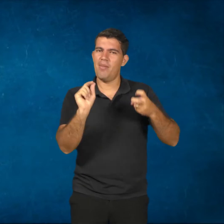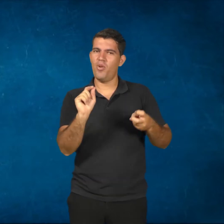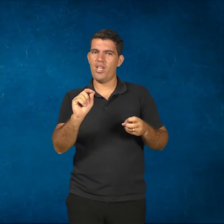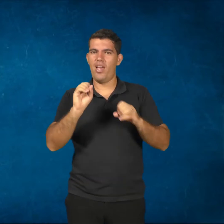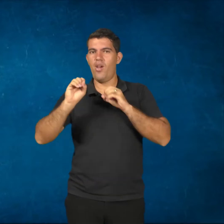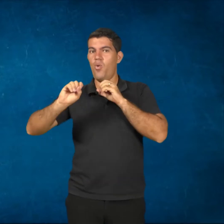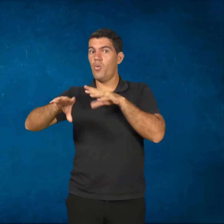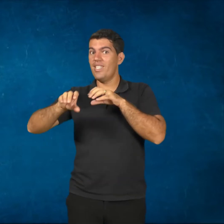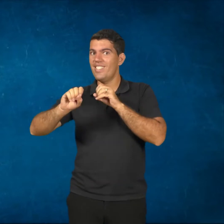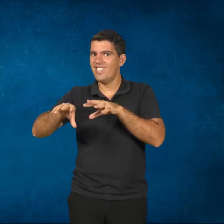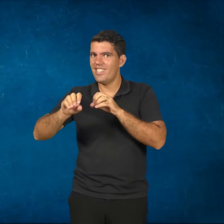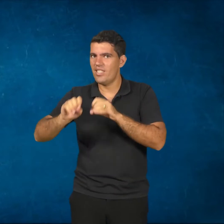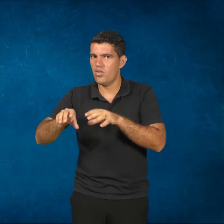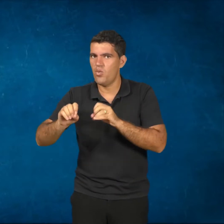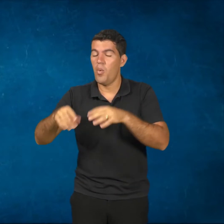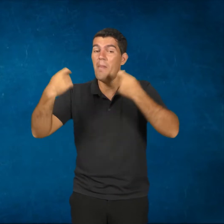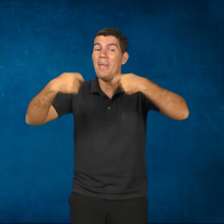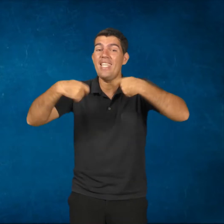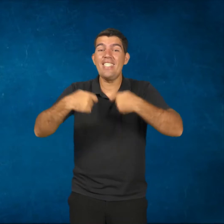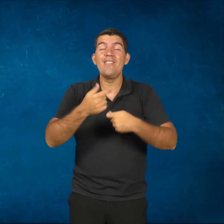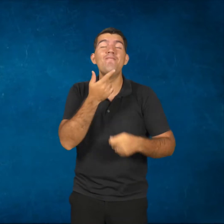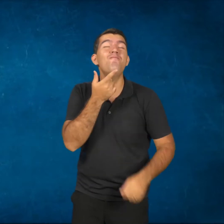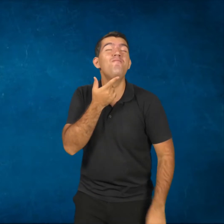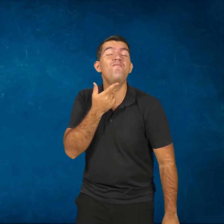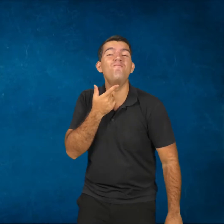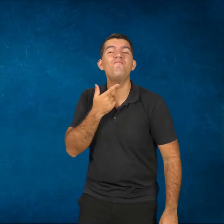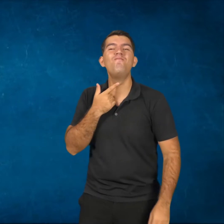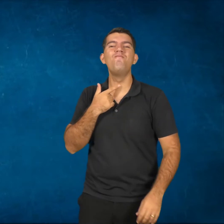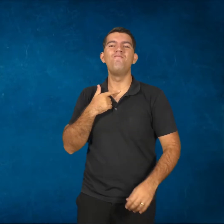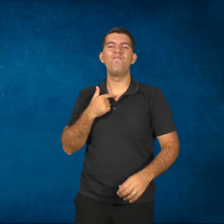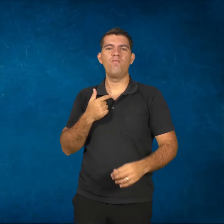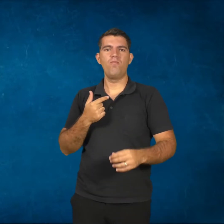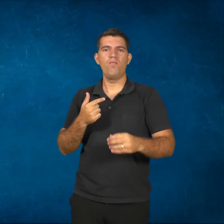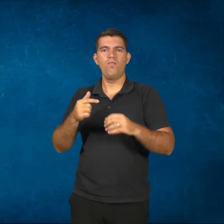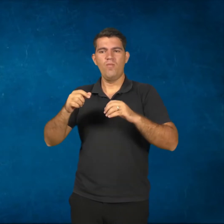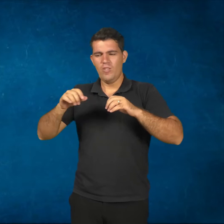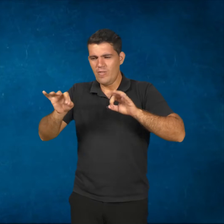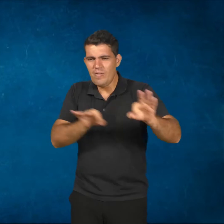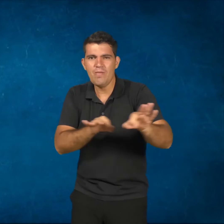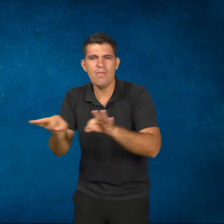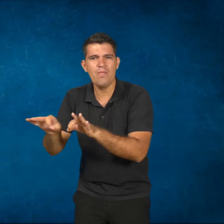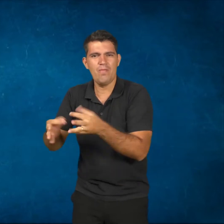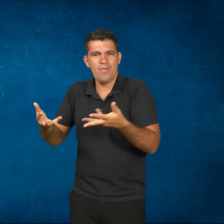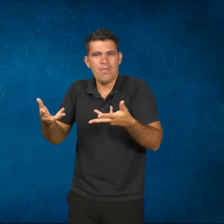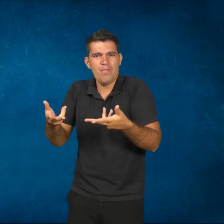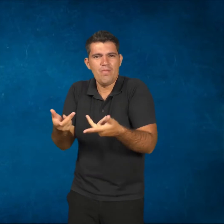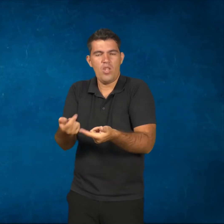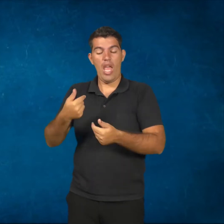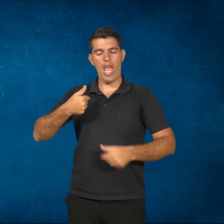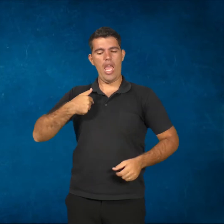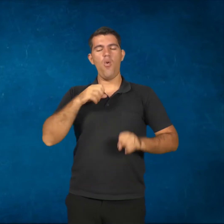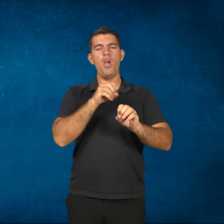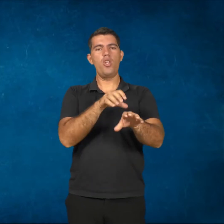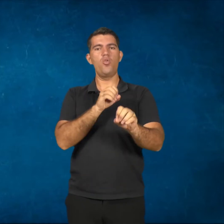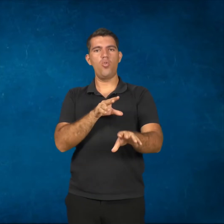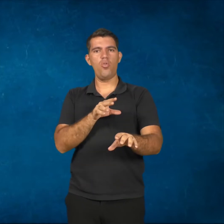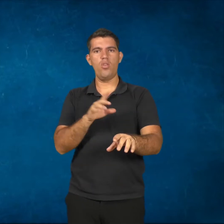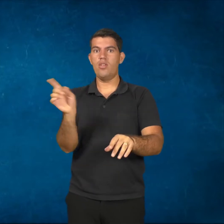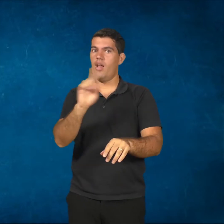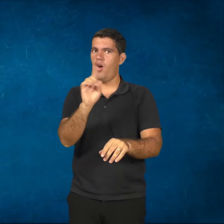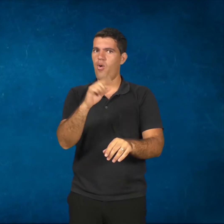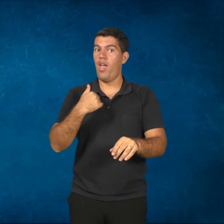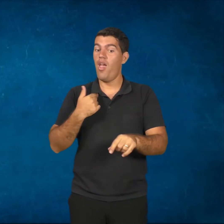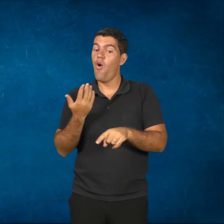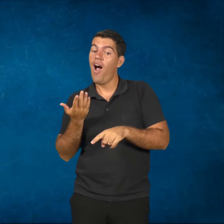ensino tem que ser intrinsecamente desejável, intrinsecamente bem feito. Não existe eu educo fulano, existe